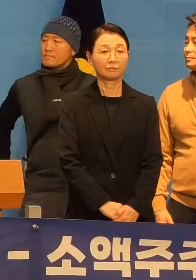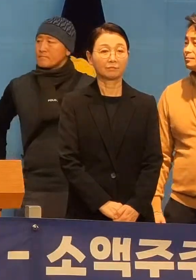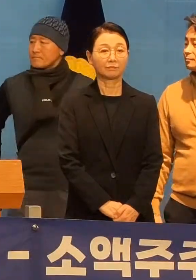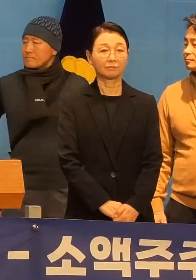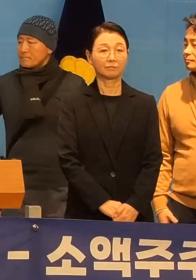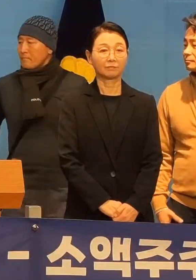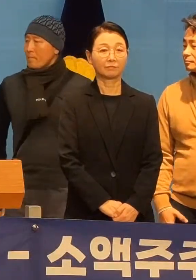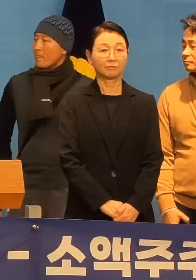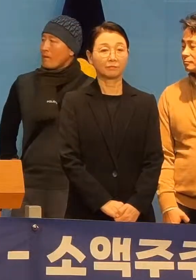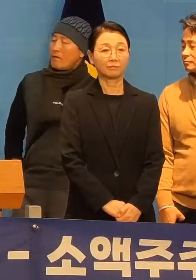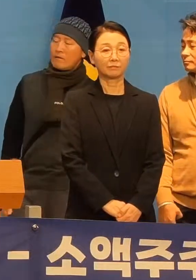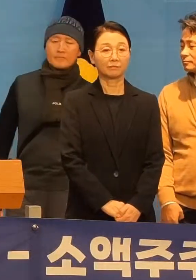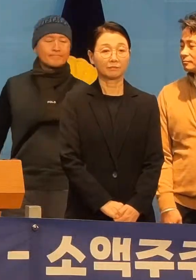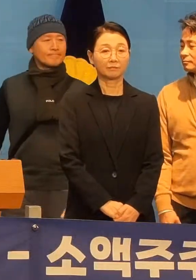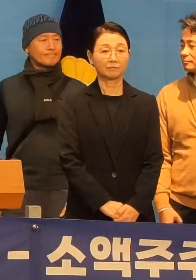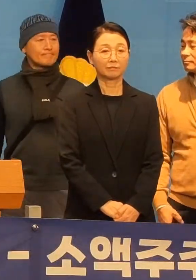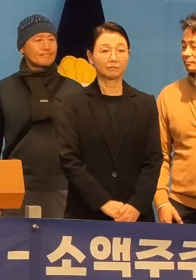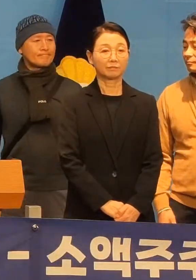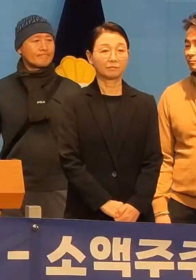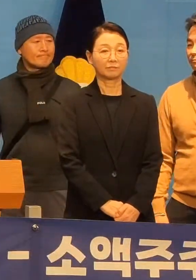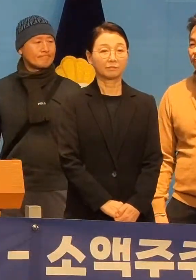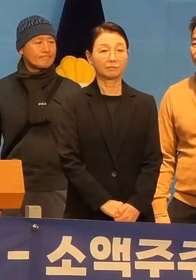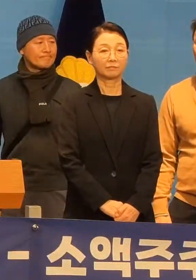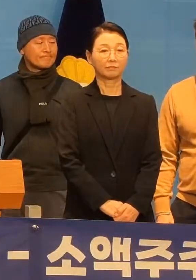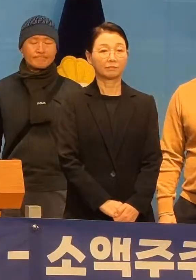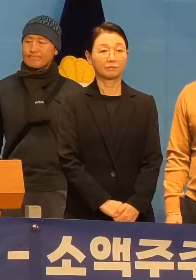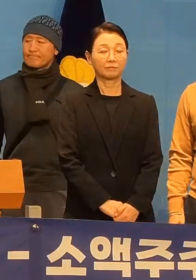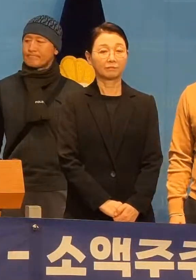다닥다닥 같이 이렇게 쫙 붙여서 쓰시는 게 좋겠어요.